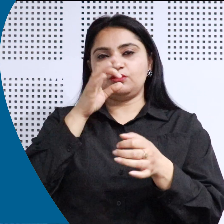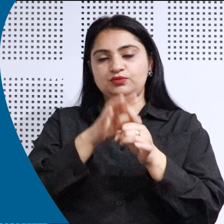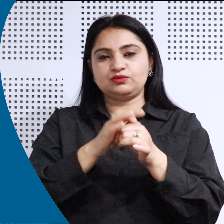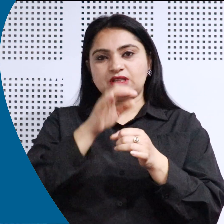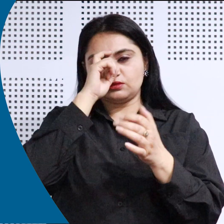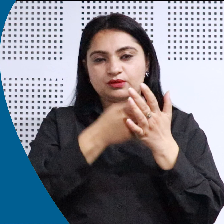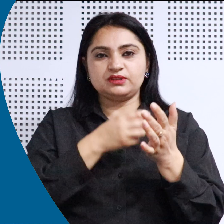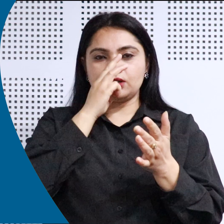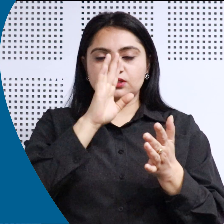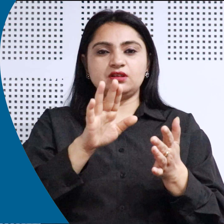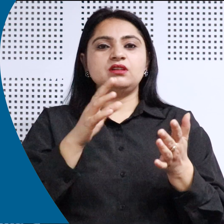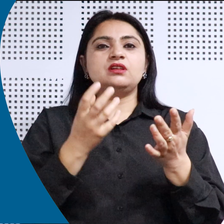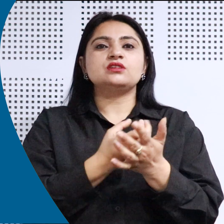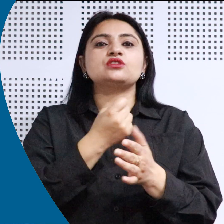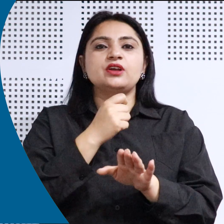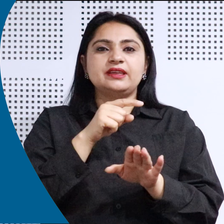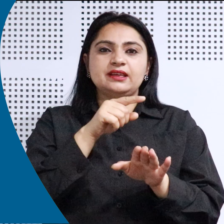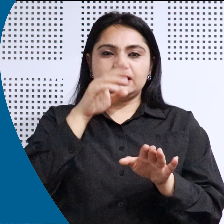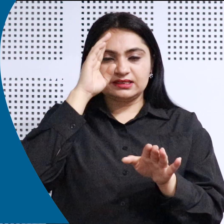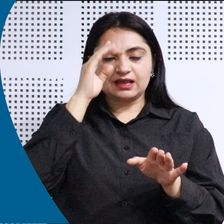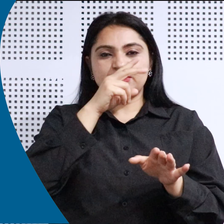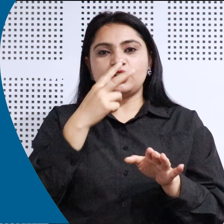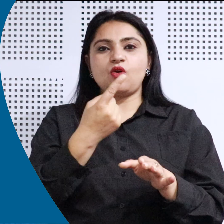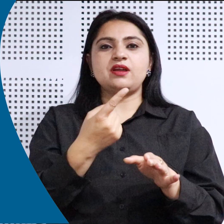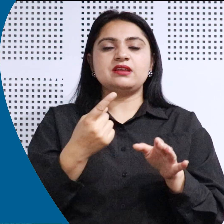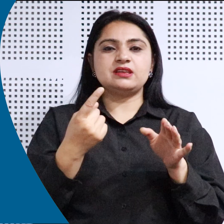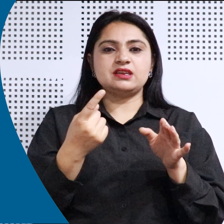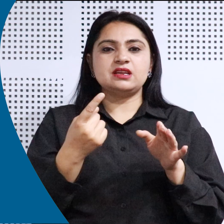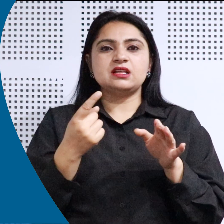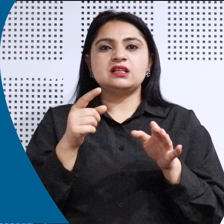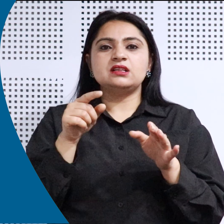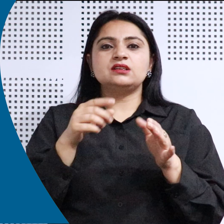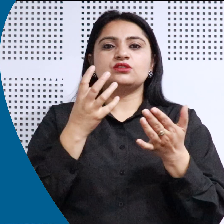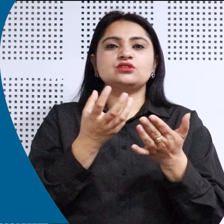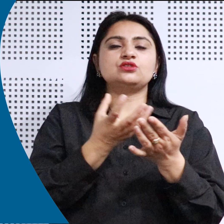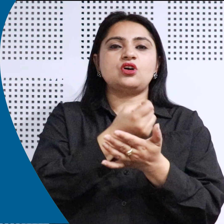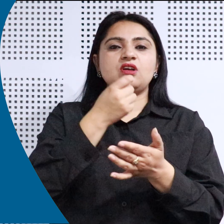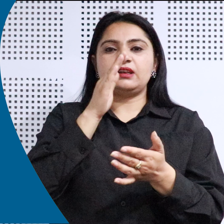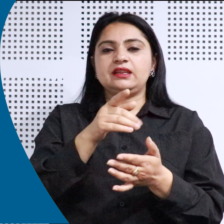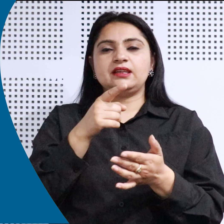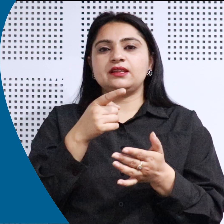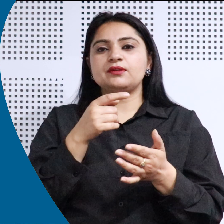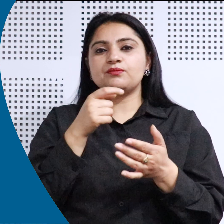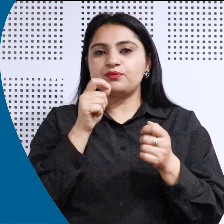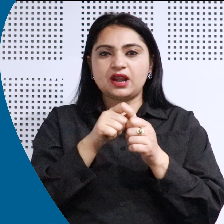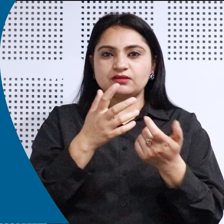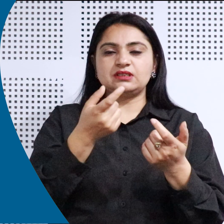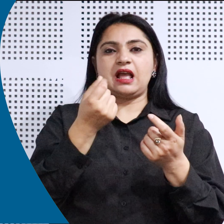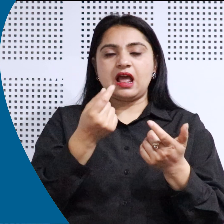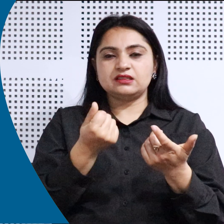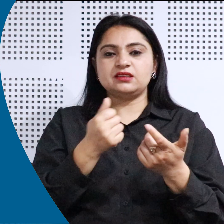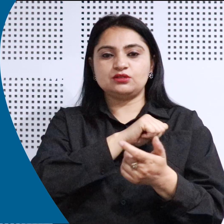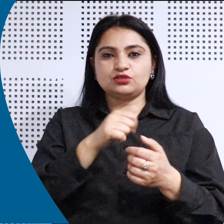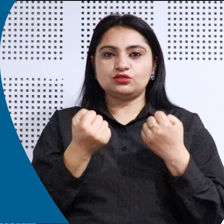छ। संघीय निजामती ऐन, शिक्षा, सञ्चारसँग सम्बन्धित ऐन संघले नबनाउँदा आर्थिक, जनशक्ति, संगठन र